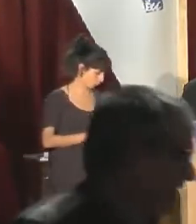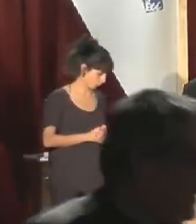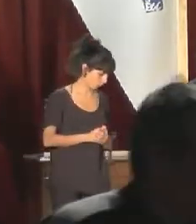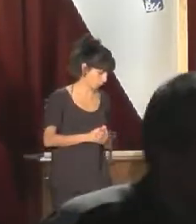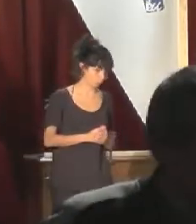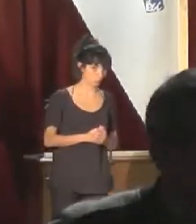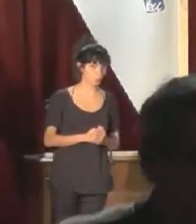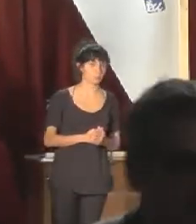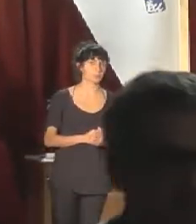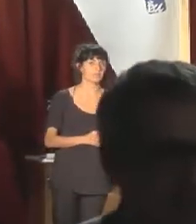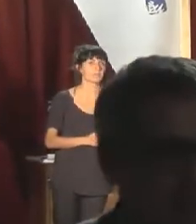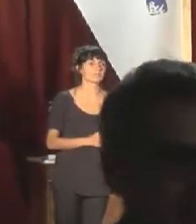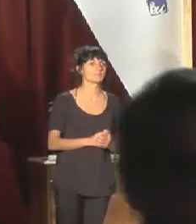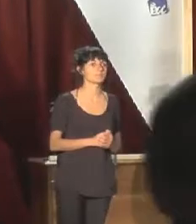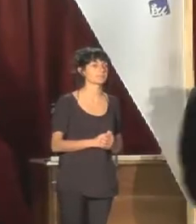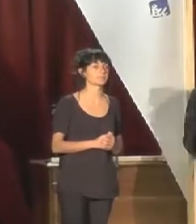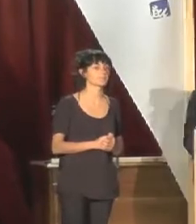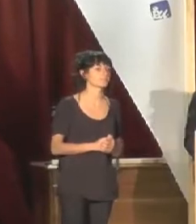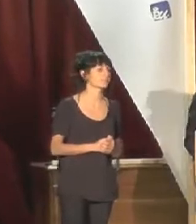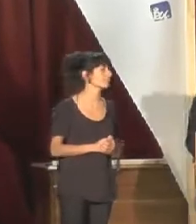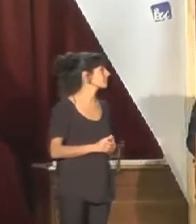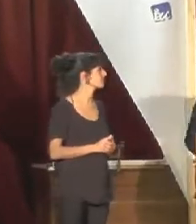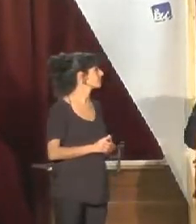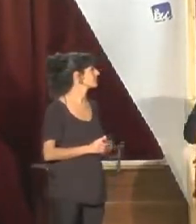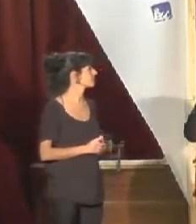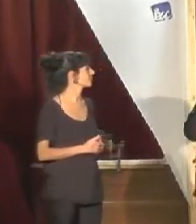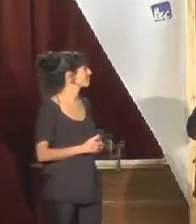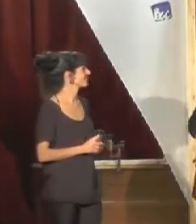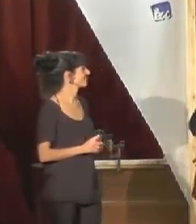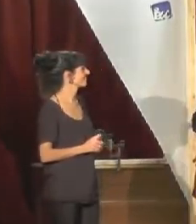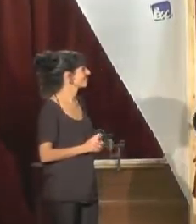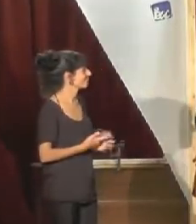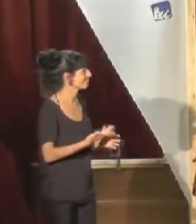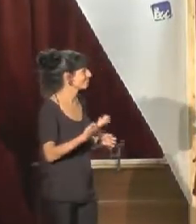Eu podo contestar, pero non son candidato, non debo.